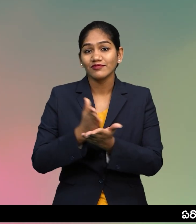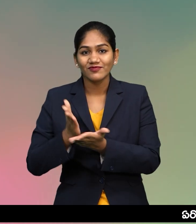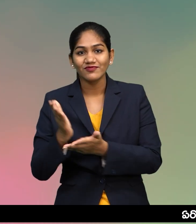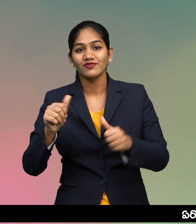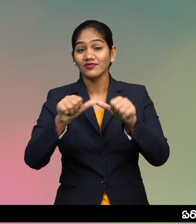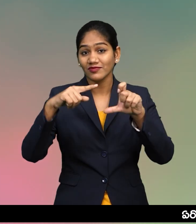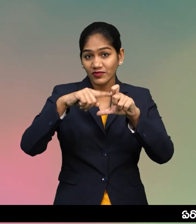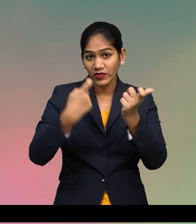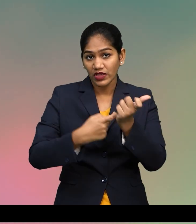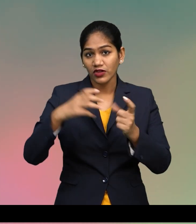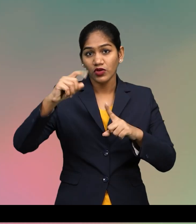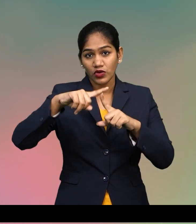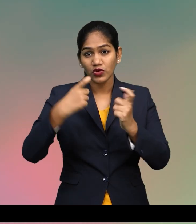ఏరోట్రోపోలిసెస్ యొక్క కొన్ని రూపాలు: